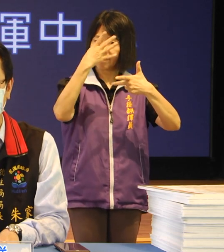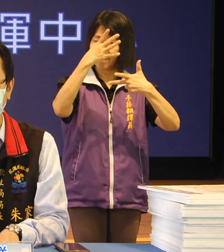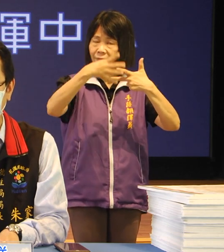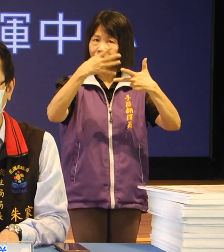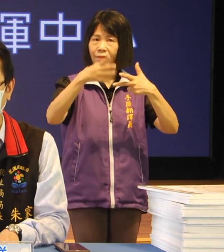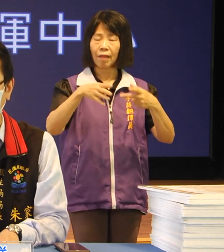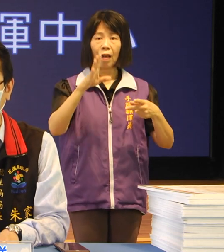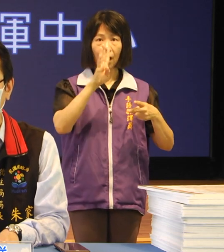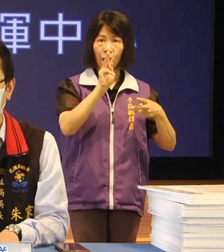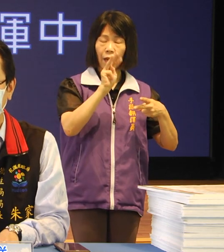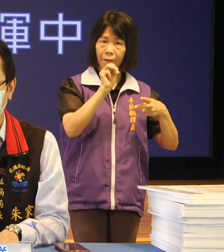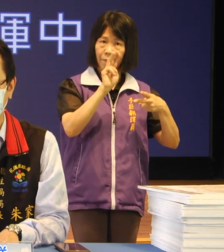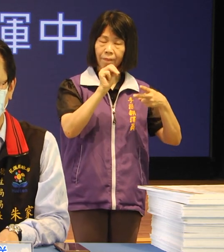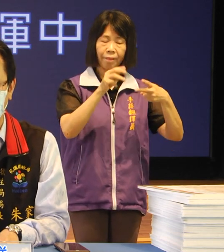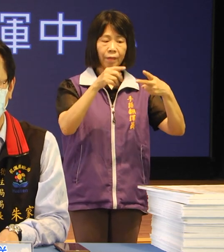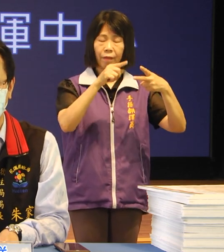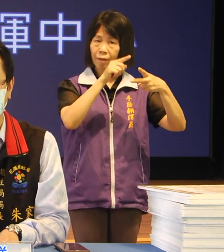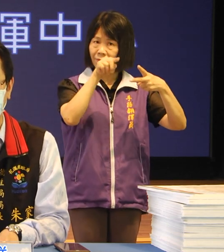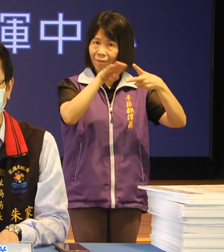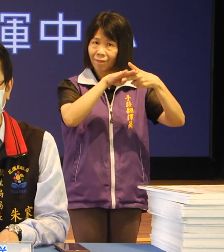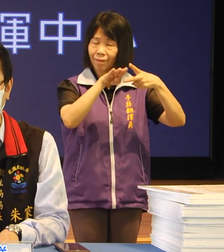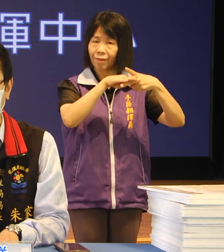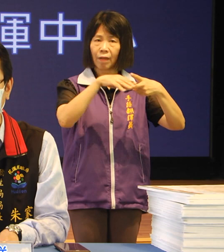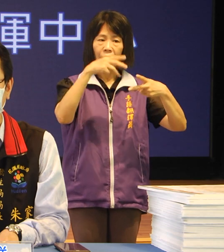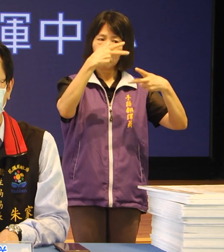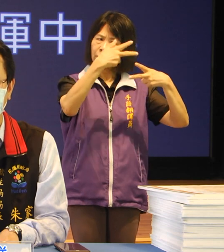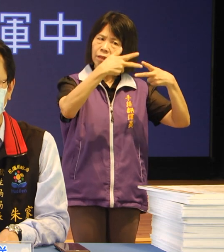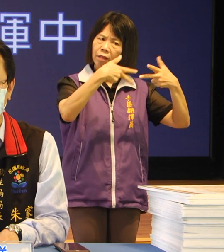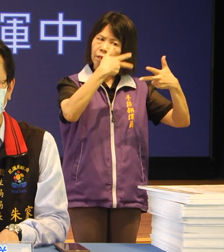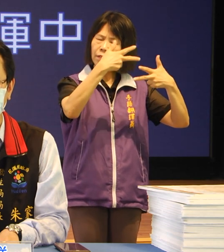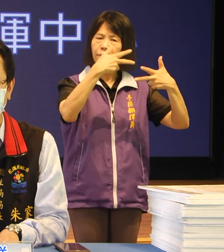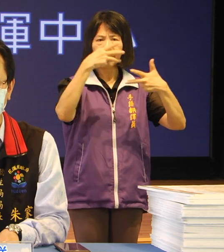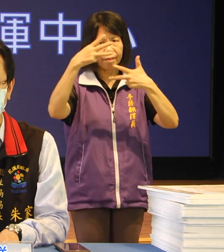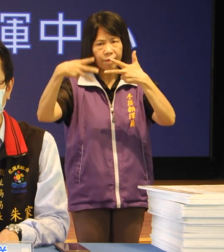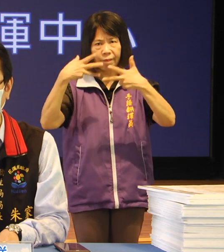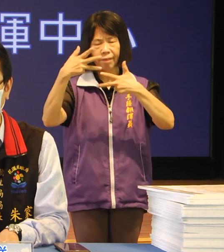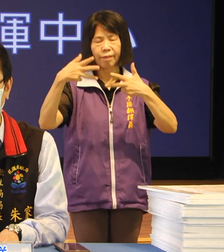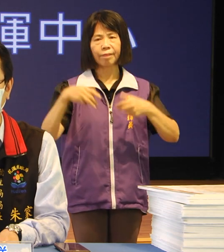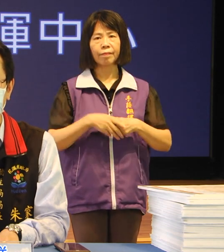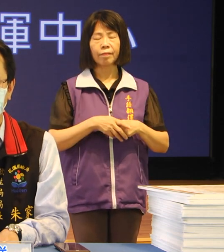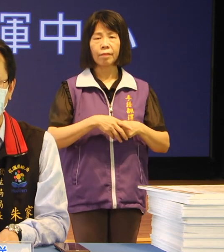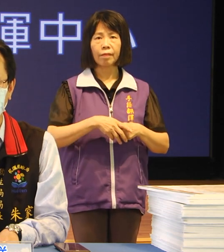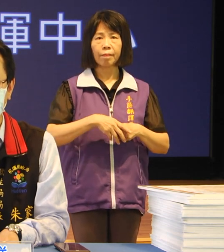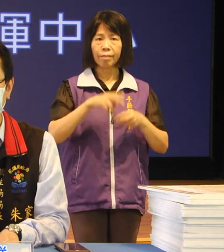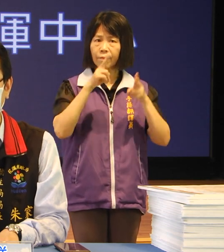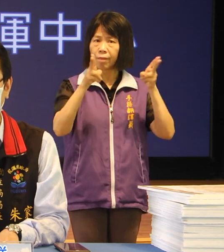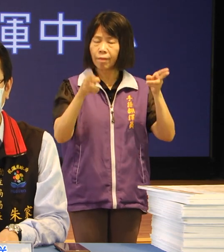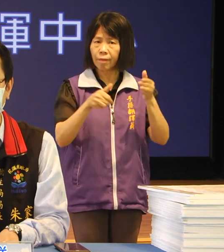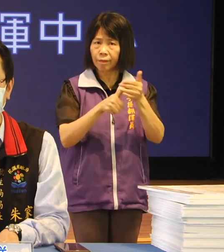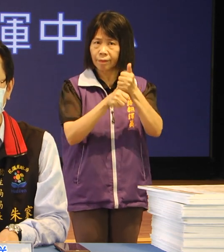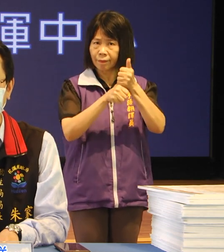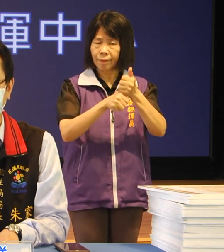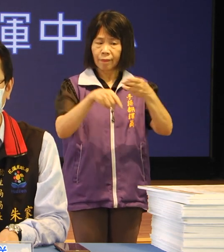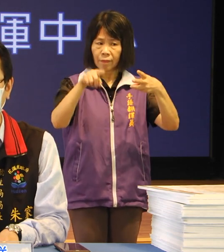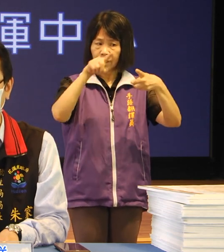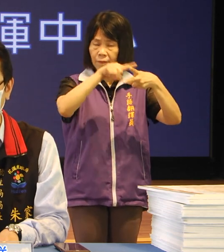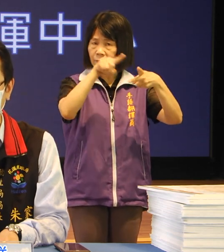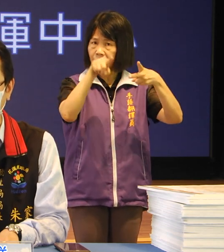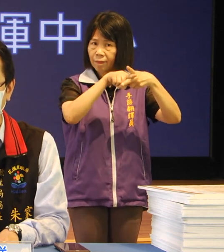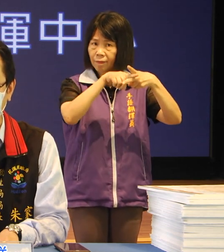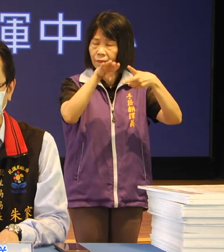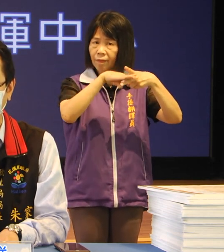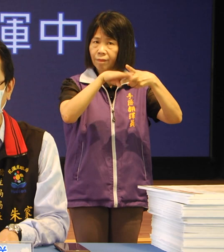，7到8周。那所以刚好符合我们中央疫情指挥中心规定的一二剂之间要间